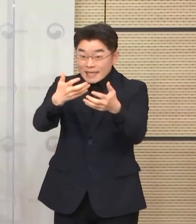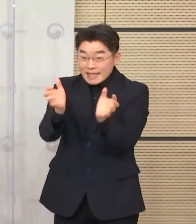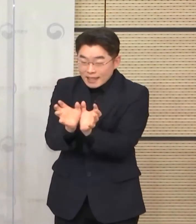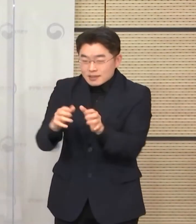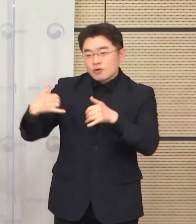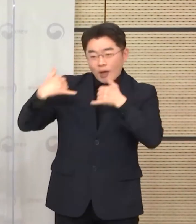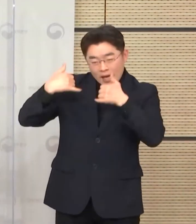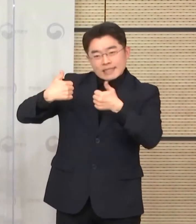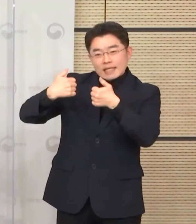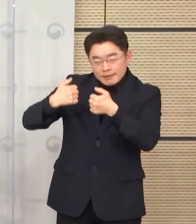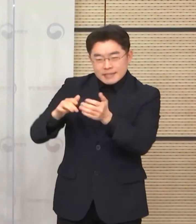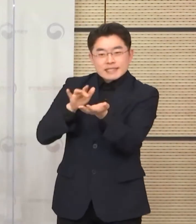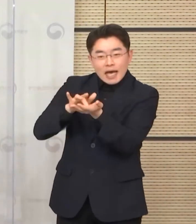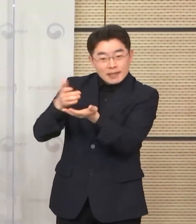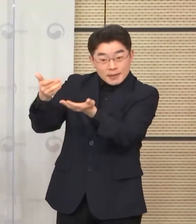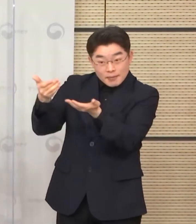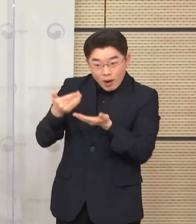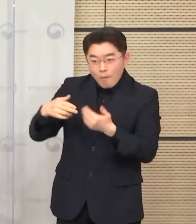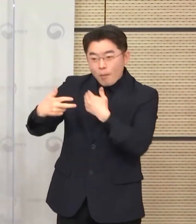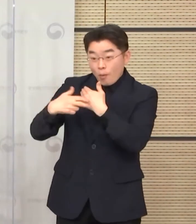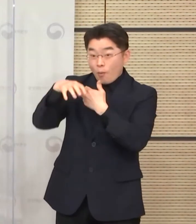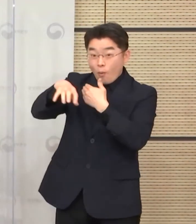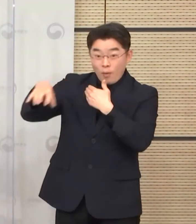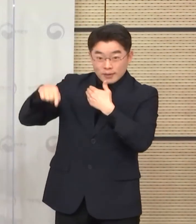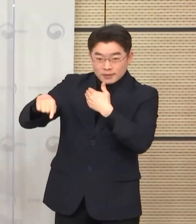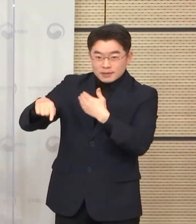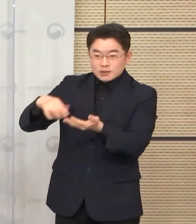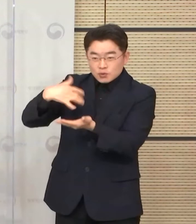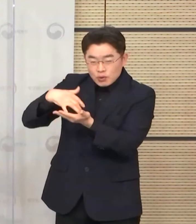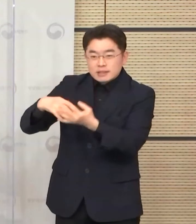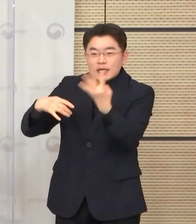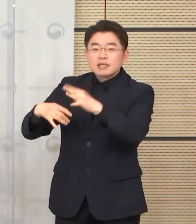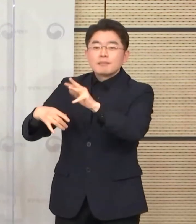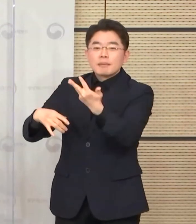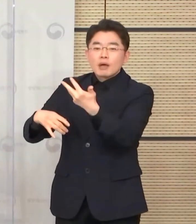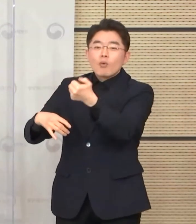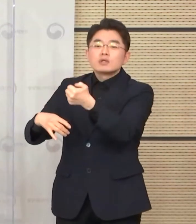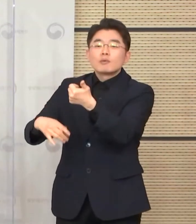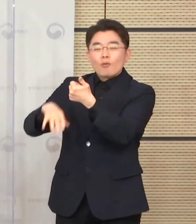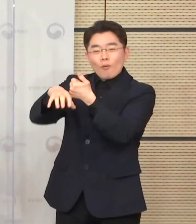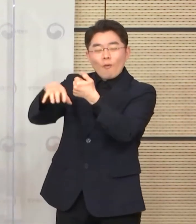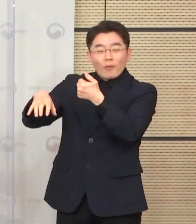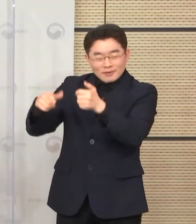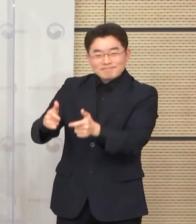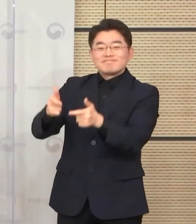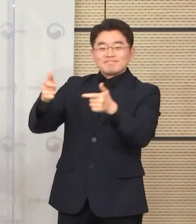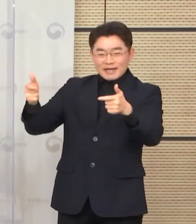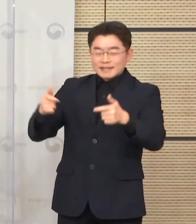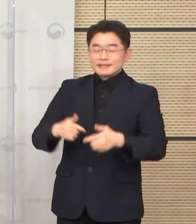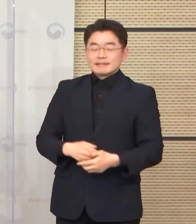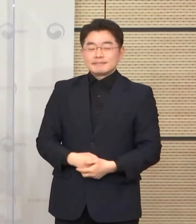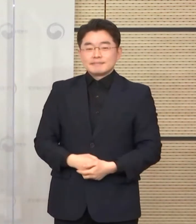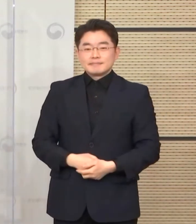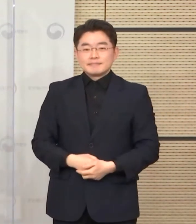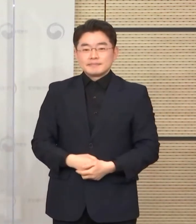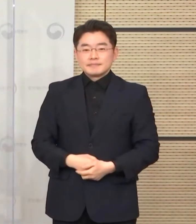상담과 처방에 참여하는 병원은 총 4850 5개소 까지 확대되었습니다